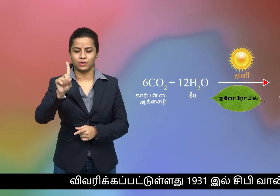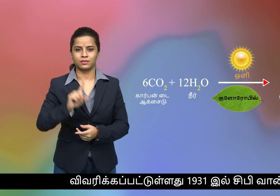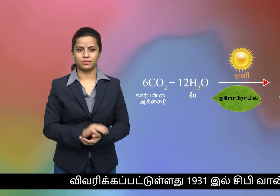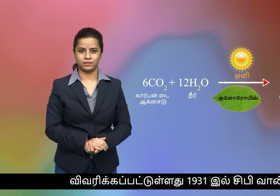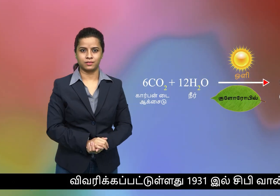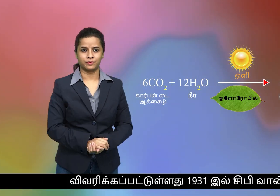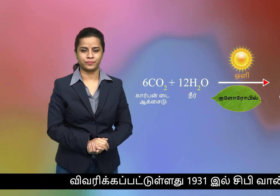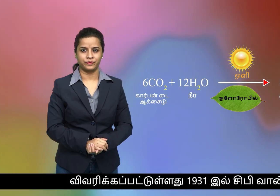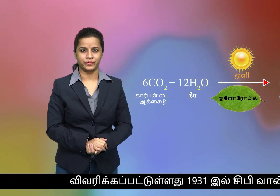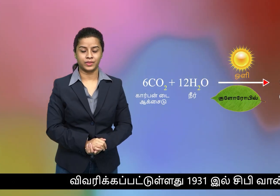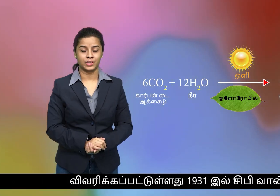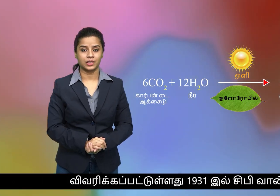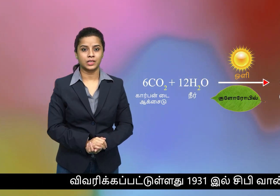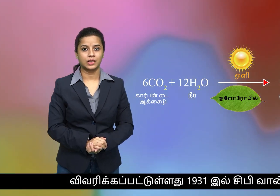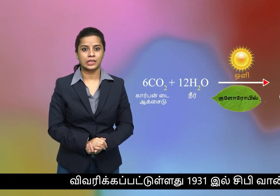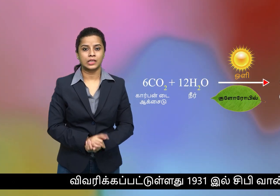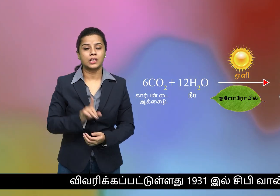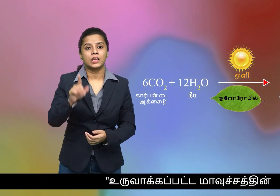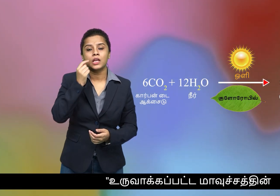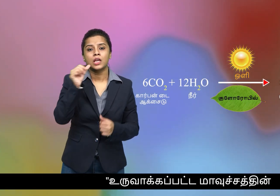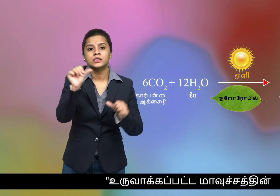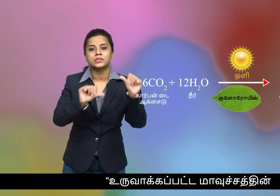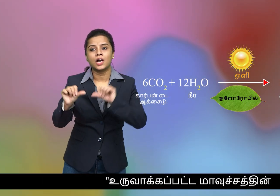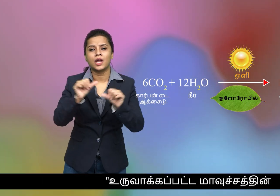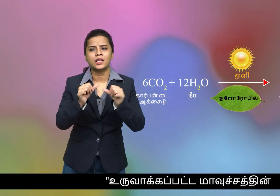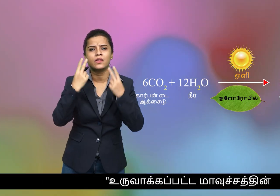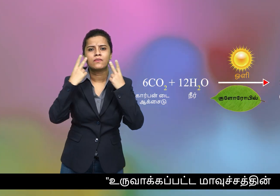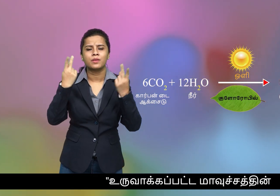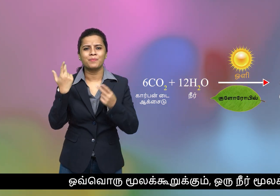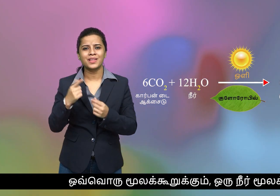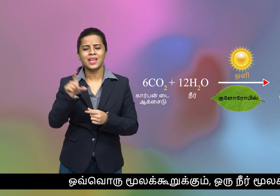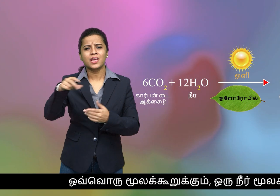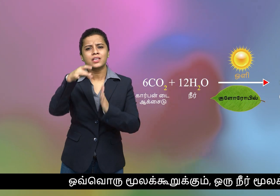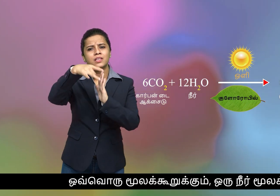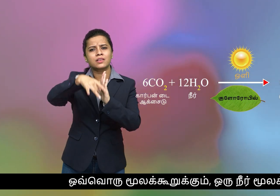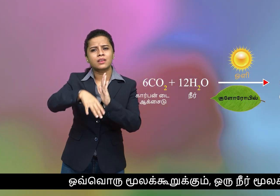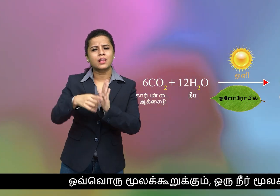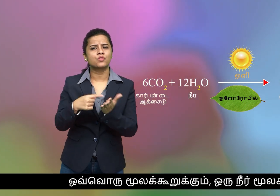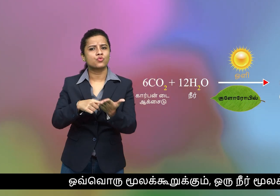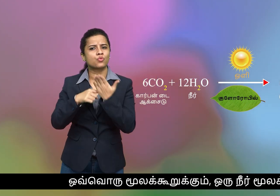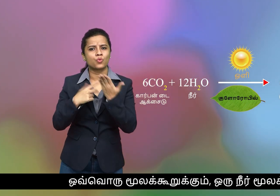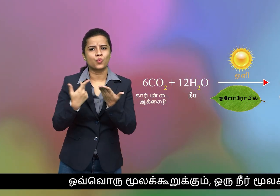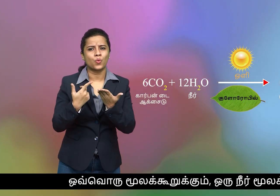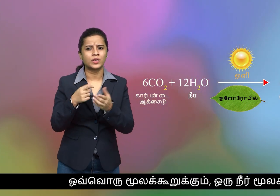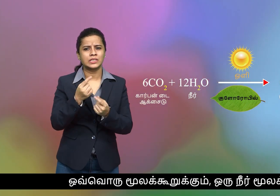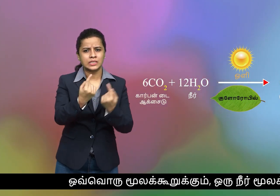1931 சிபி வான் நீல் உருவாக்கப்பட்ட மாவுச்சத்தின் ஒவ்வொரு மூலக்கூறுக்கும் ஒரு